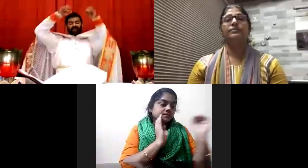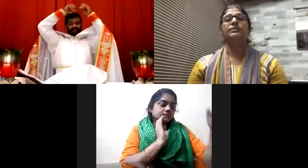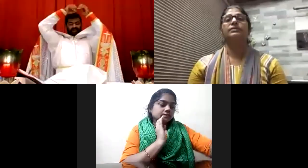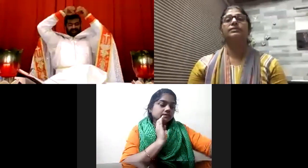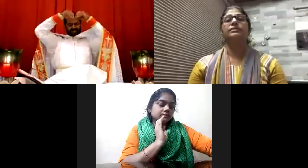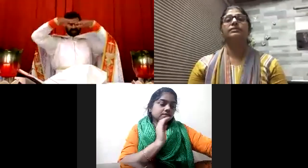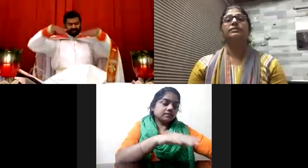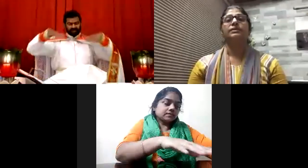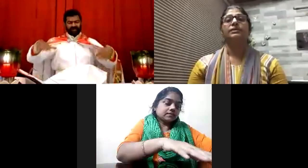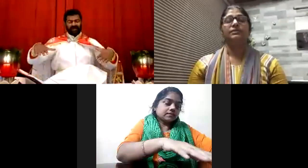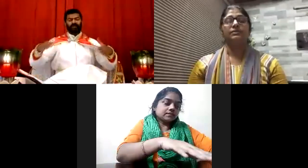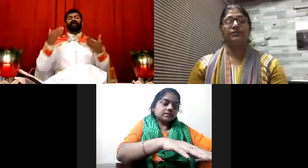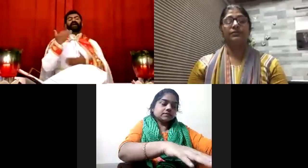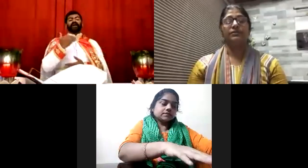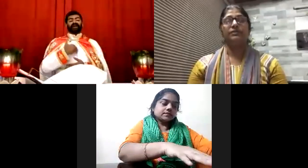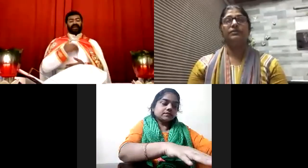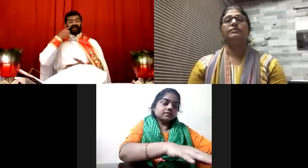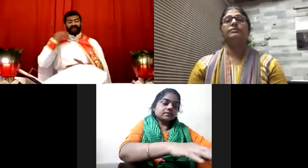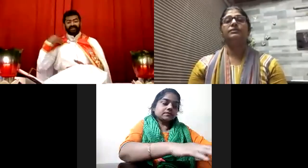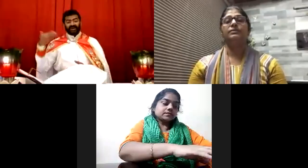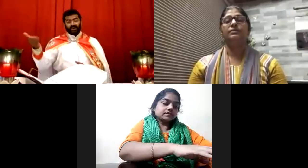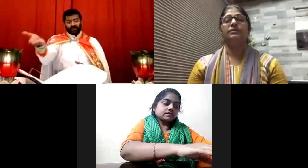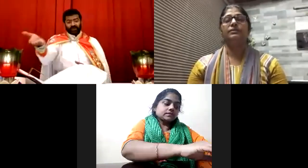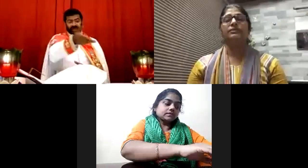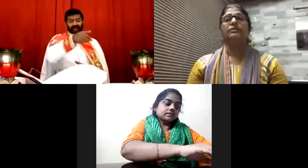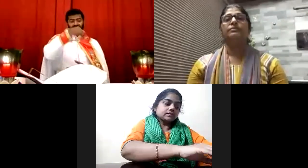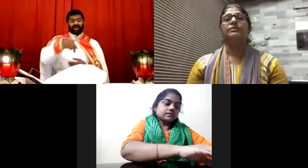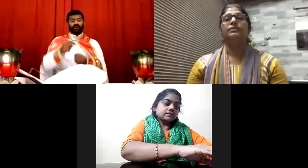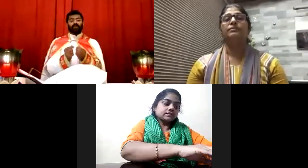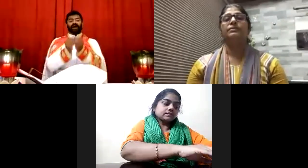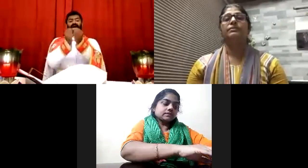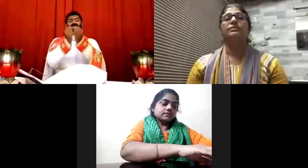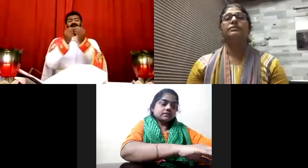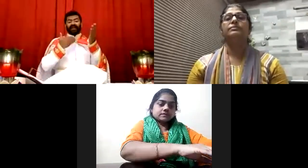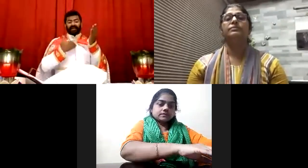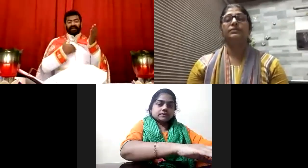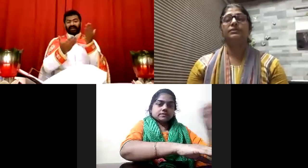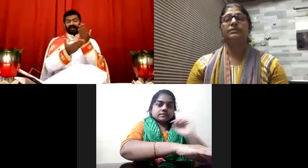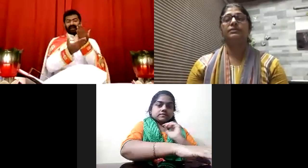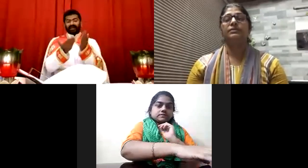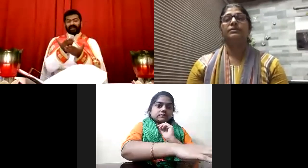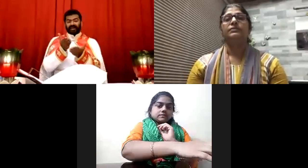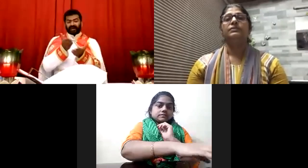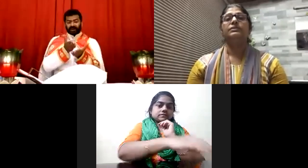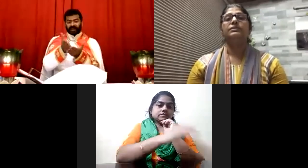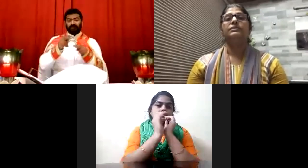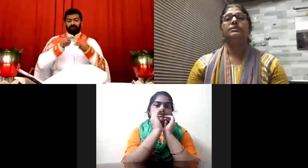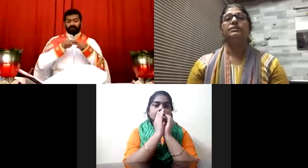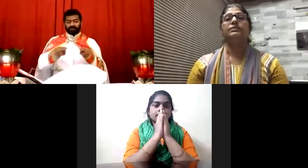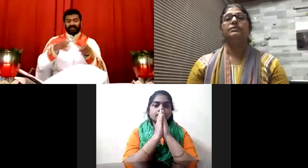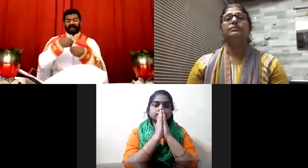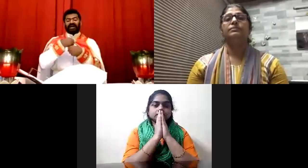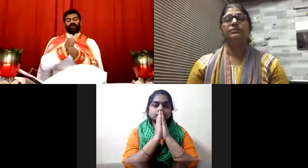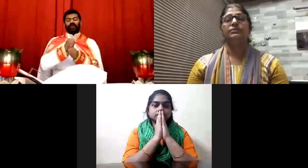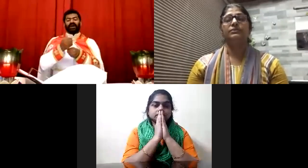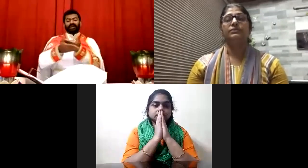കർത്താവേ ആശീർവദിക്കണമേ. എന്റെ സഹോദരരെ, ഈ കുർബാന എന്റെ കരങ്ങൾ വഴി